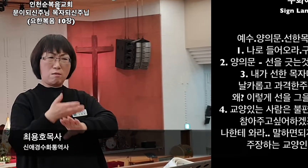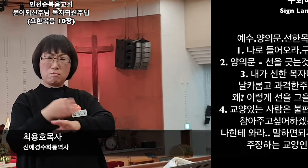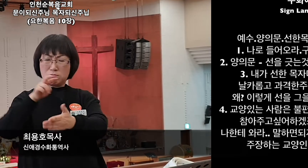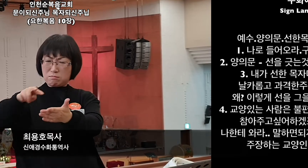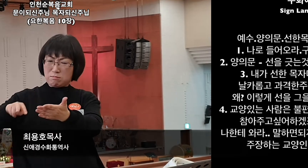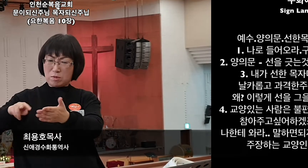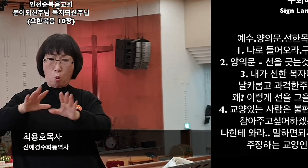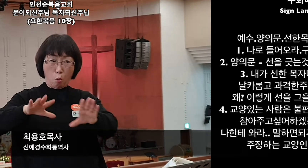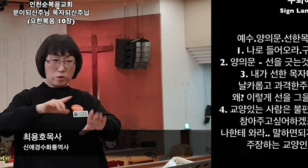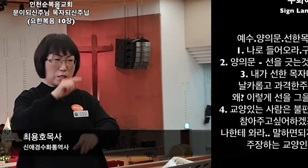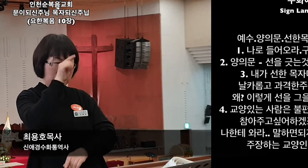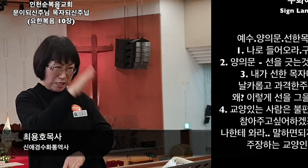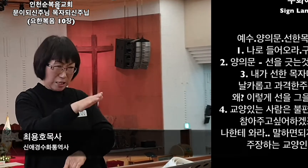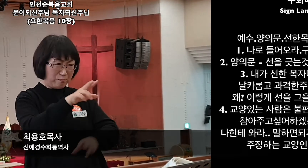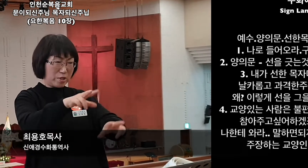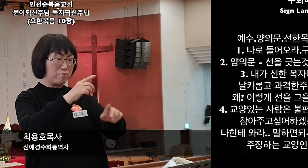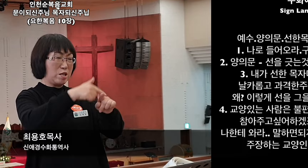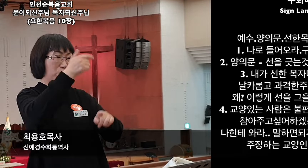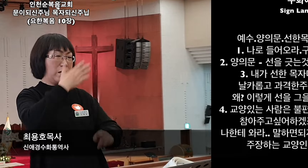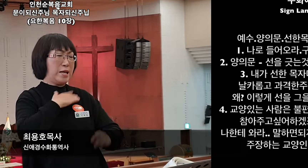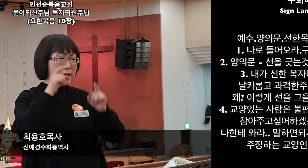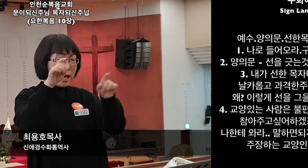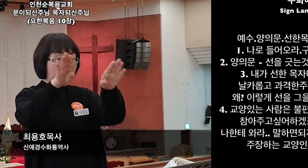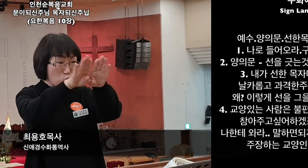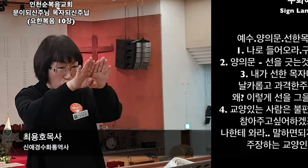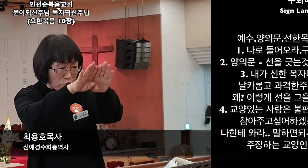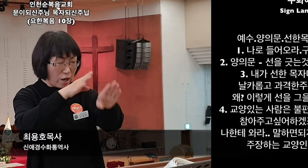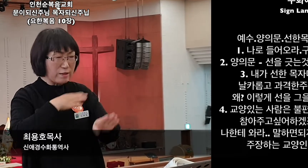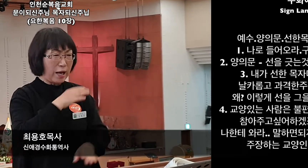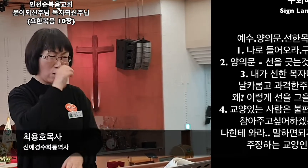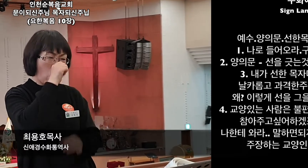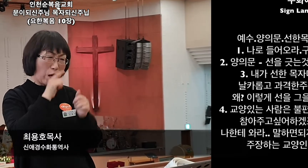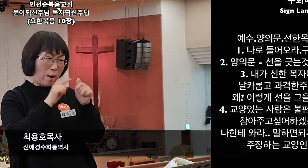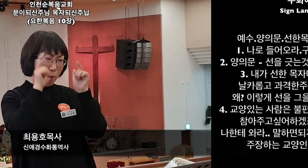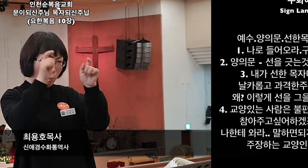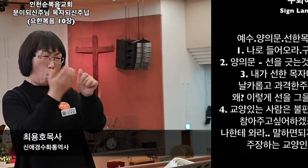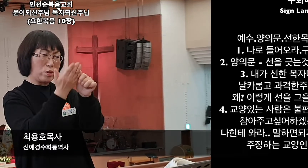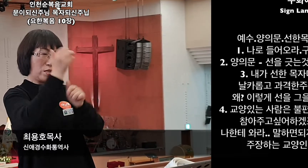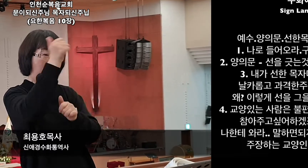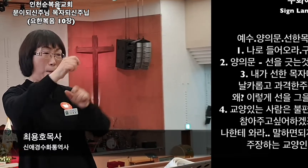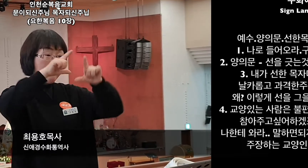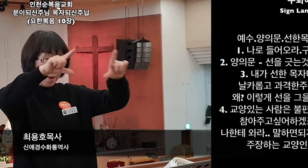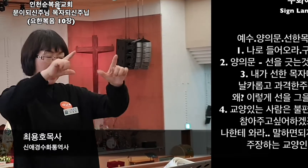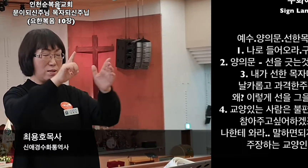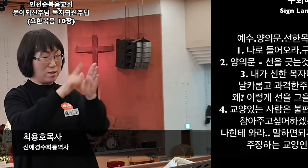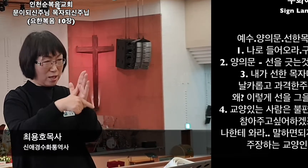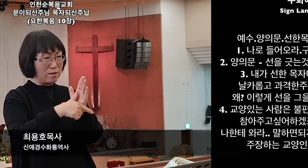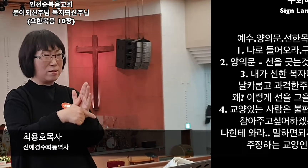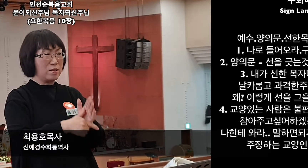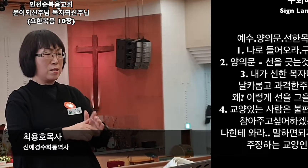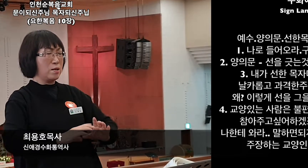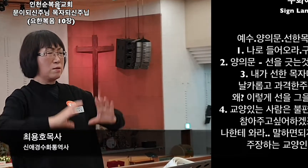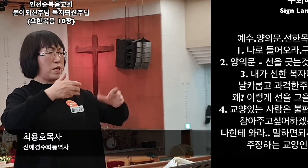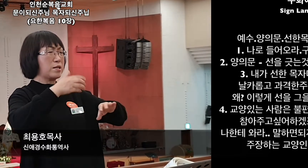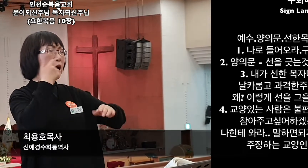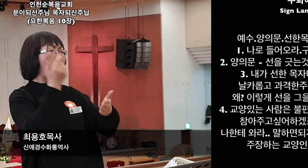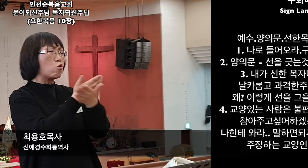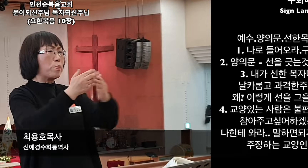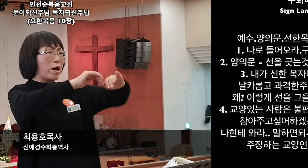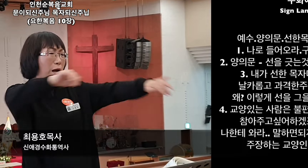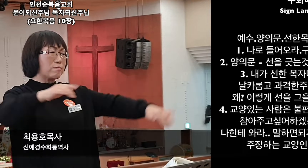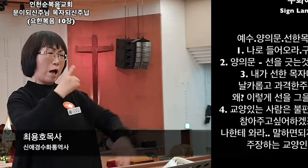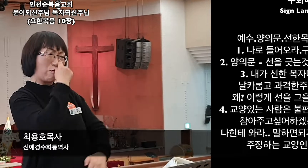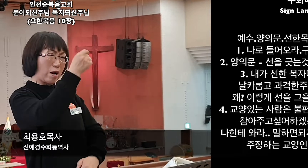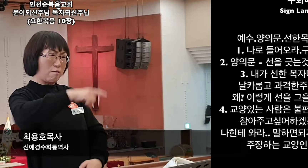겁니다. 오늘 예수님이 나는 양의 문, 내가 선한 목자다 라고 하셨을 때는 이건 세상과 구분하는